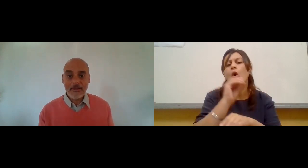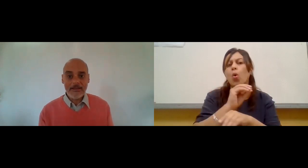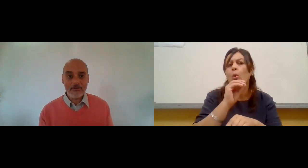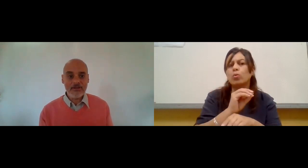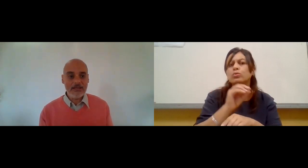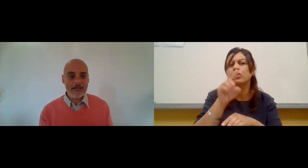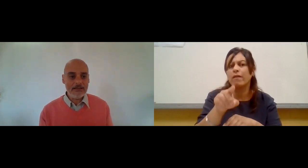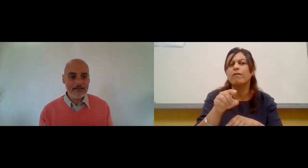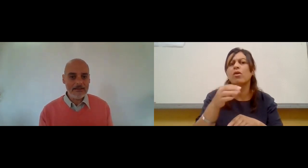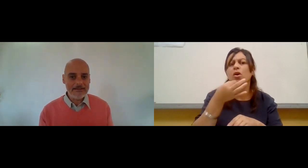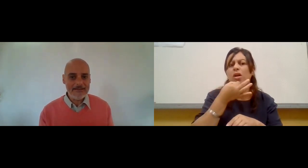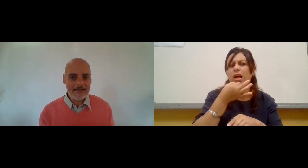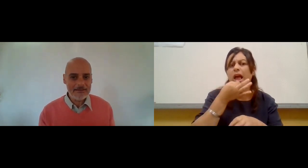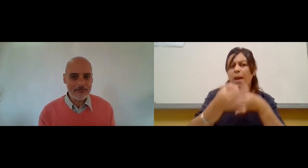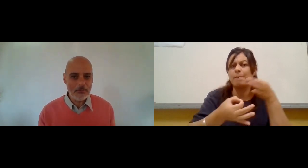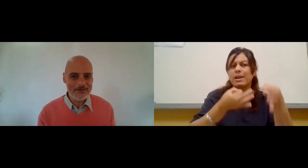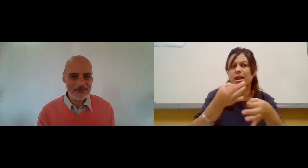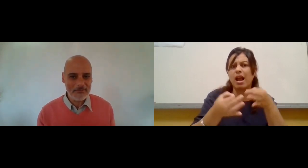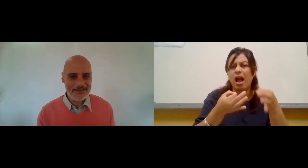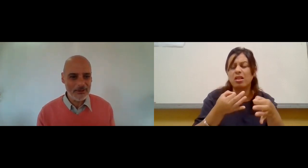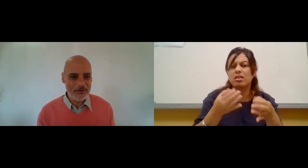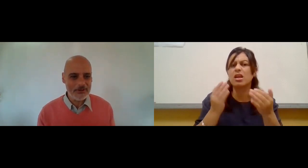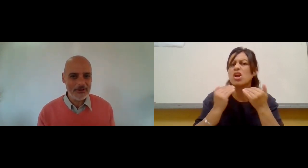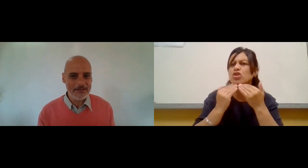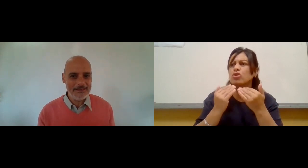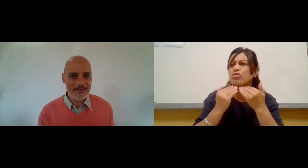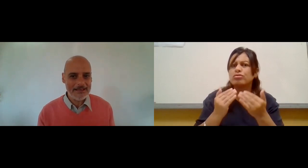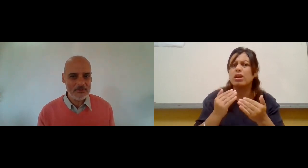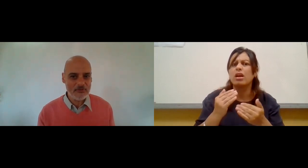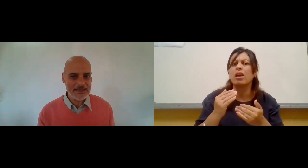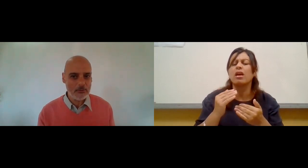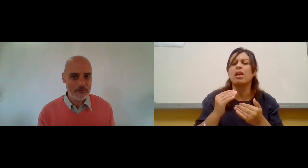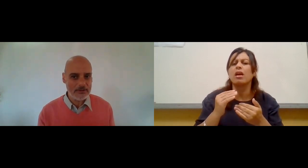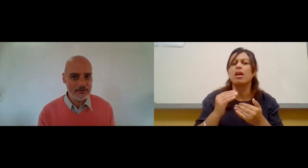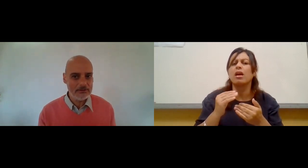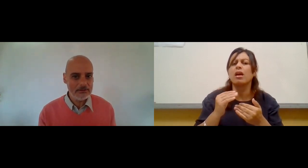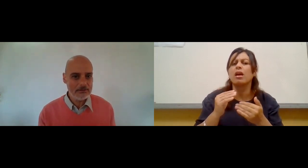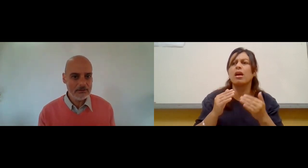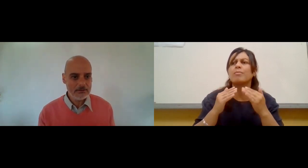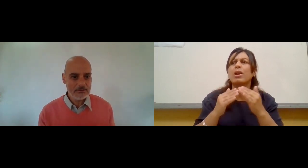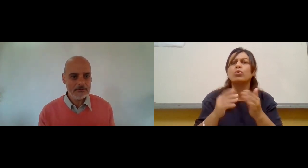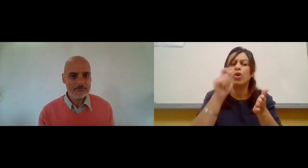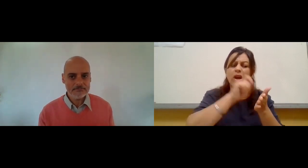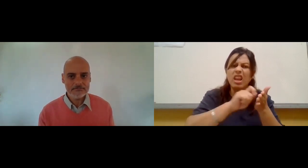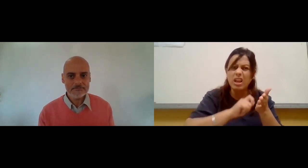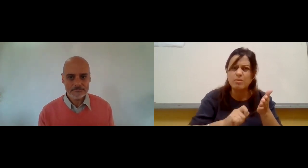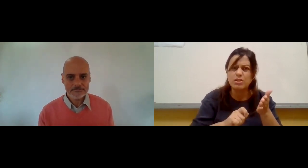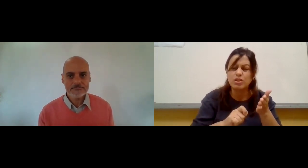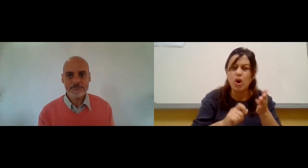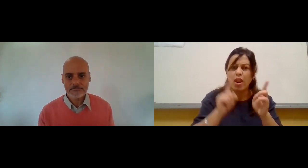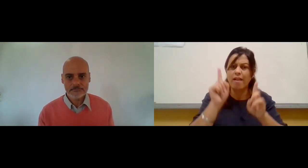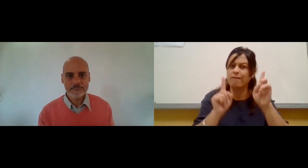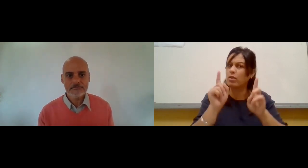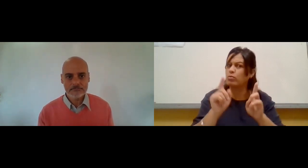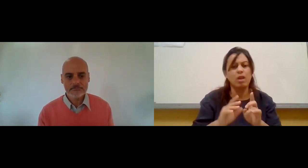Creo que no sé, Leticia, si vos podés ayudarme en esto, pero creo que Bedelía, la inscripción fue hasta el 9, ¿no? Hasta el 9, sí, las